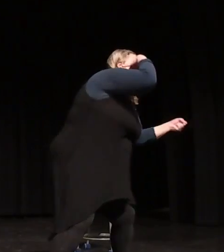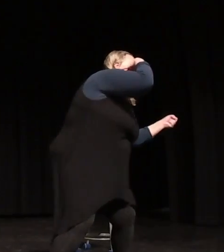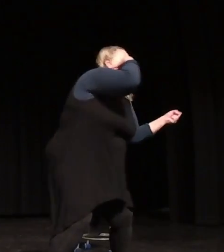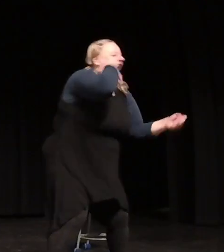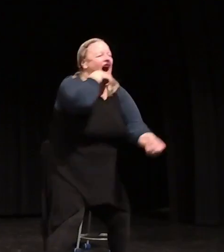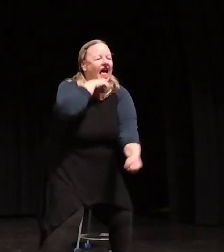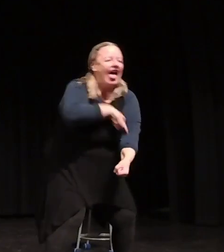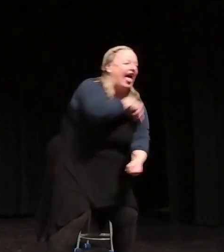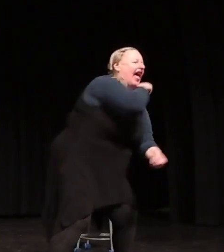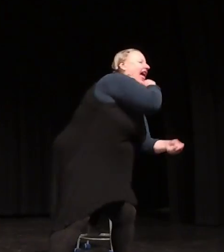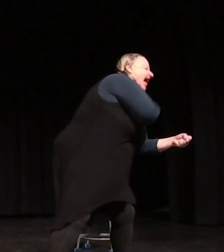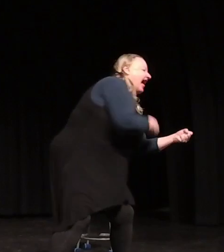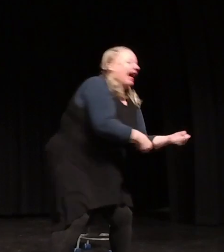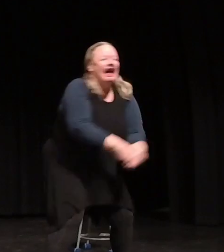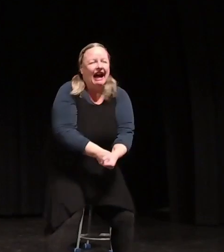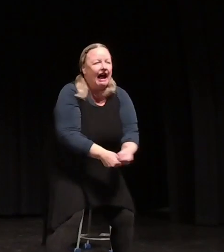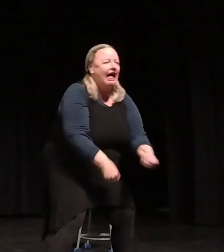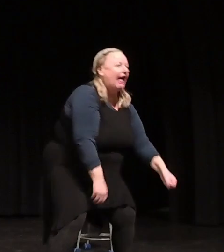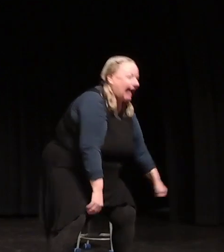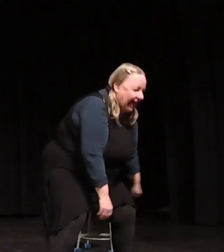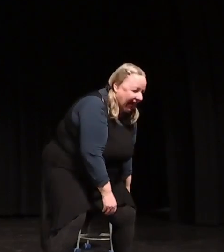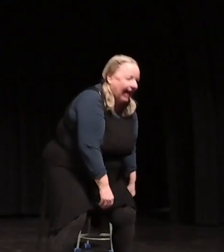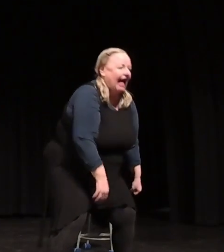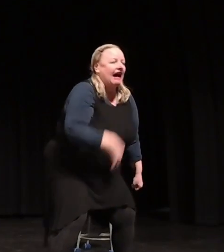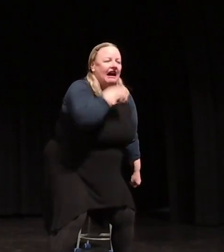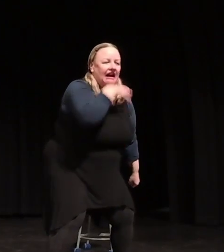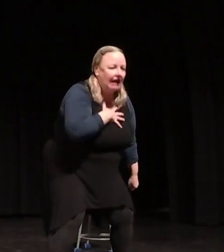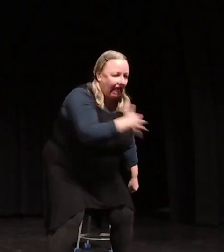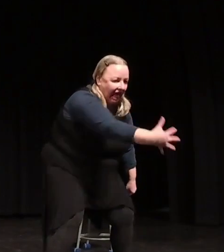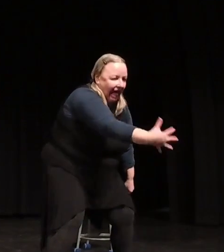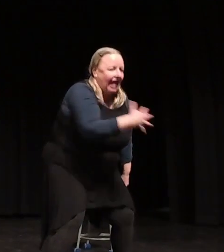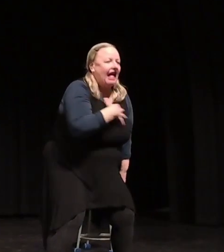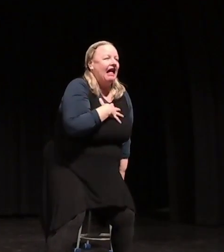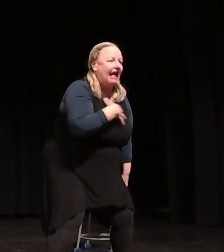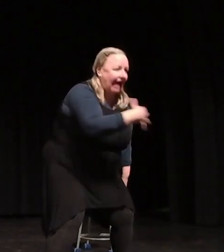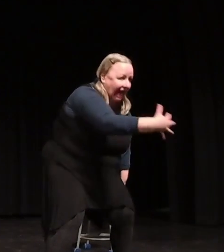Hey, c'est tout un défi, là. J'ai chaud. Ouh!